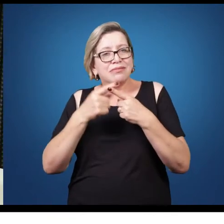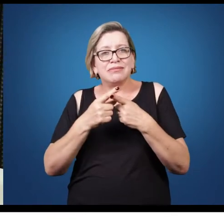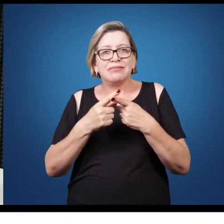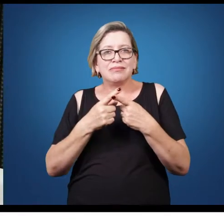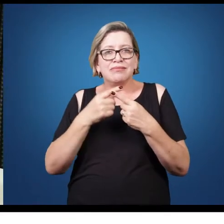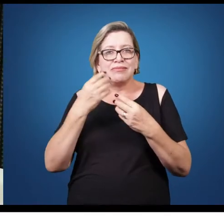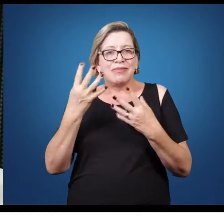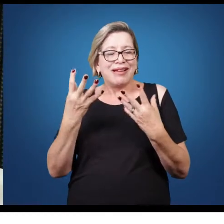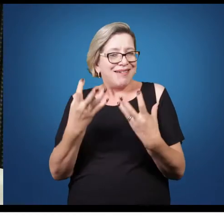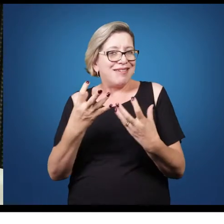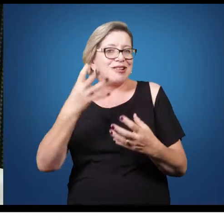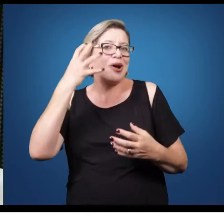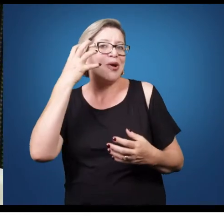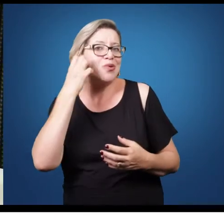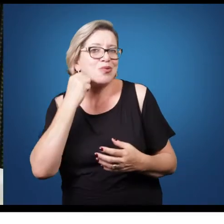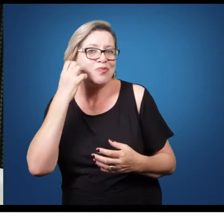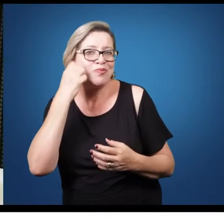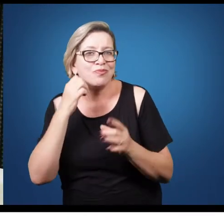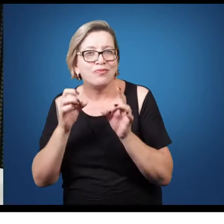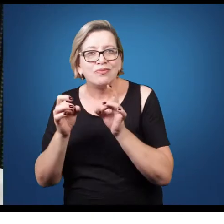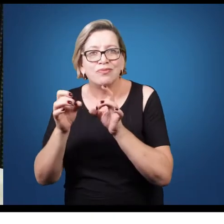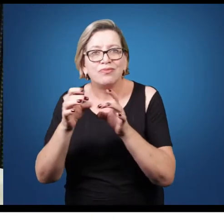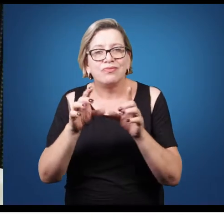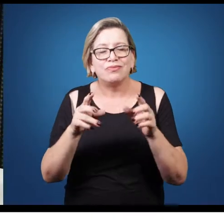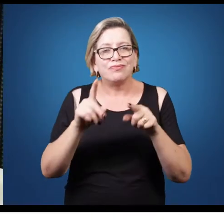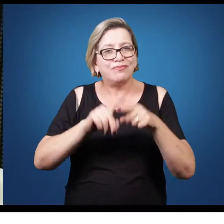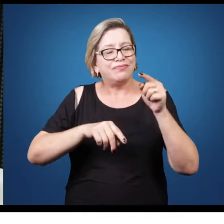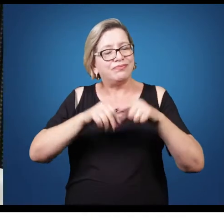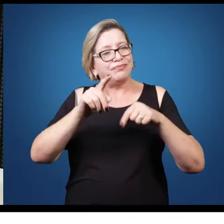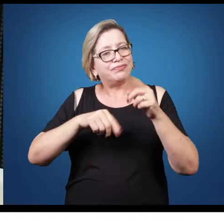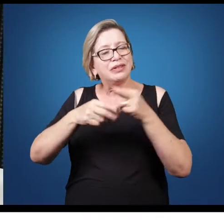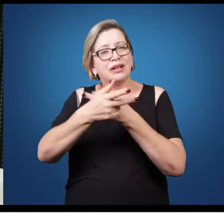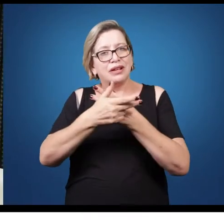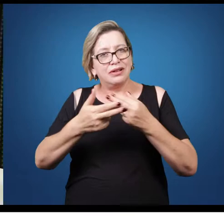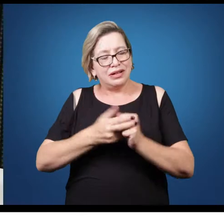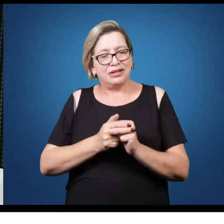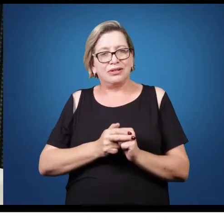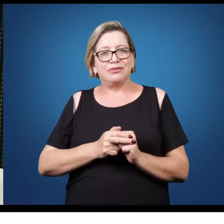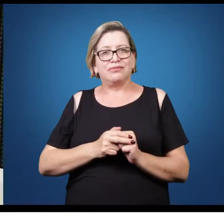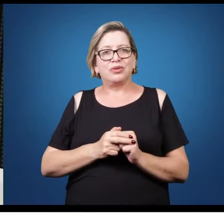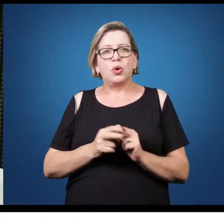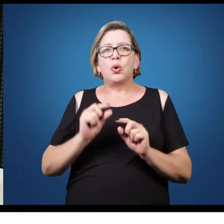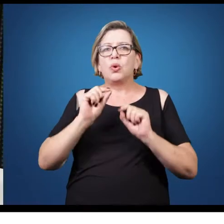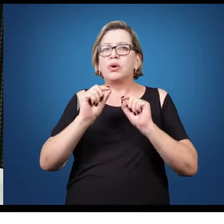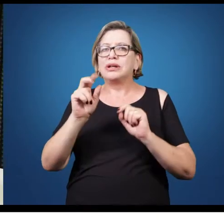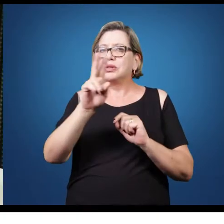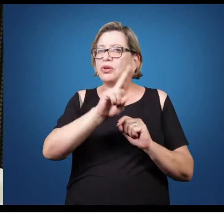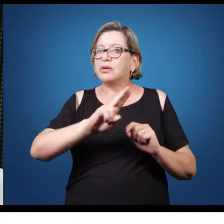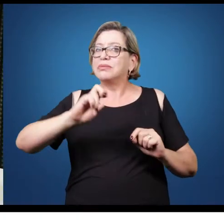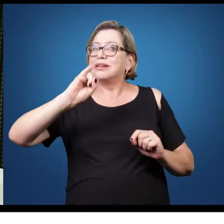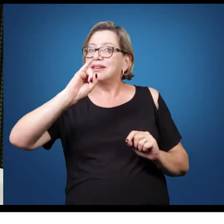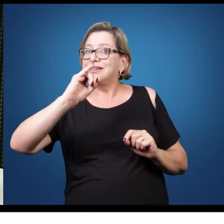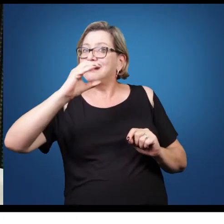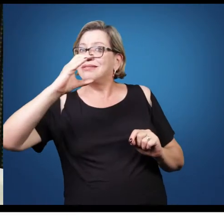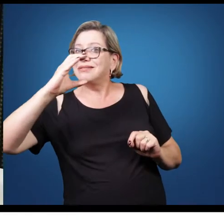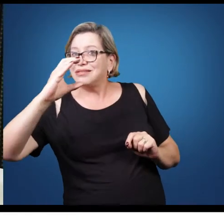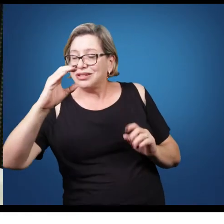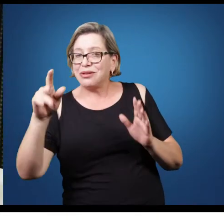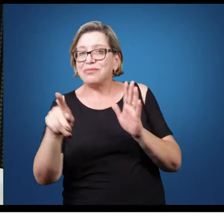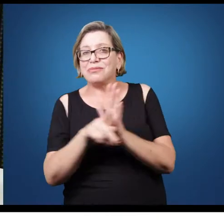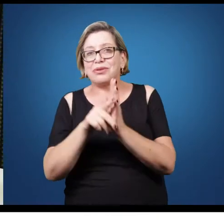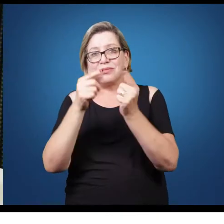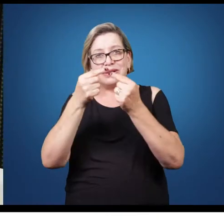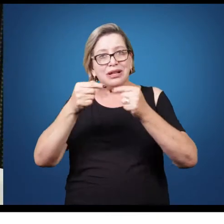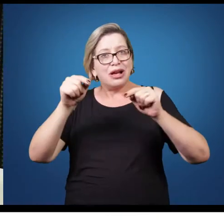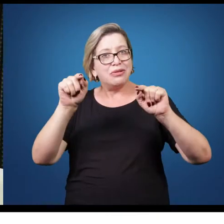sentido de gerar lucro e vender materiais né então o que chama de indústria cultural e no campo da música especificamente só foi